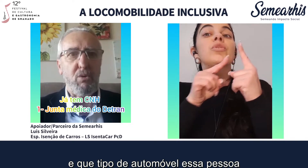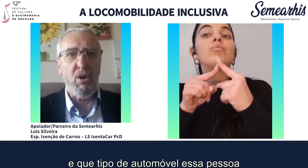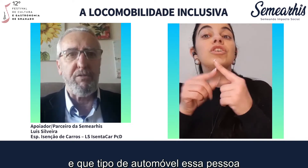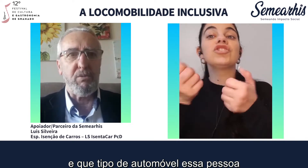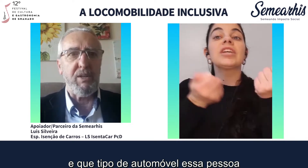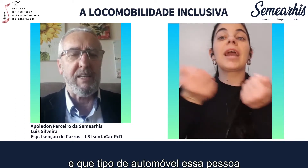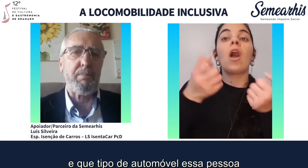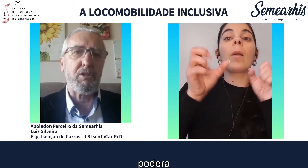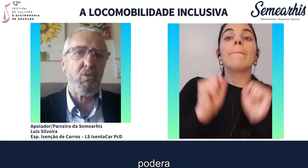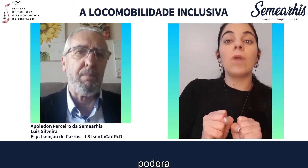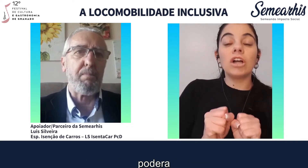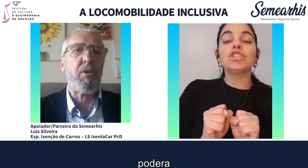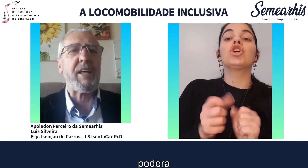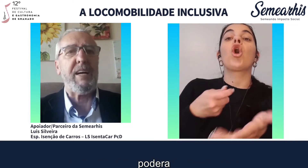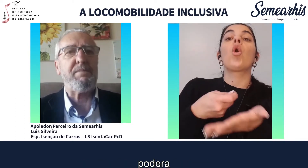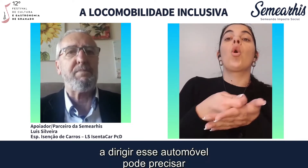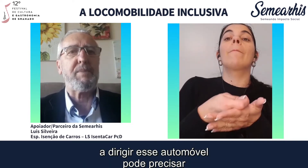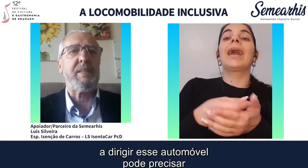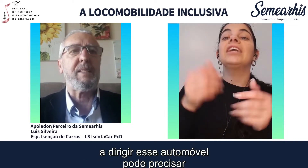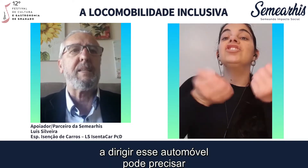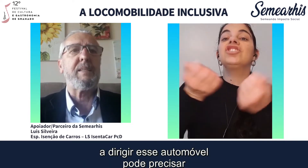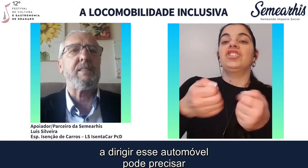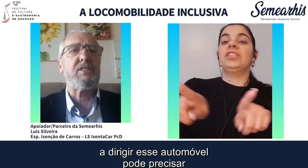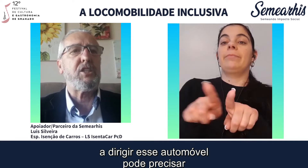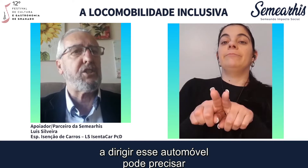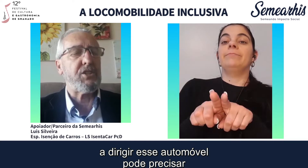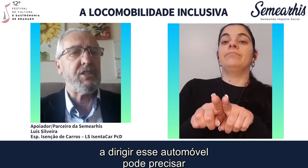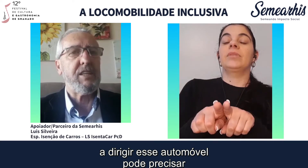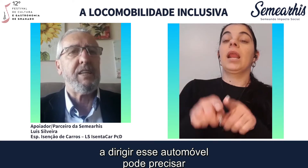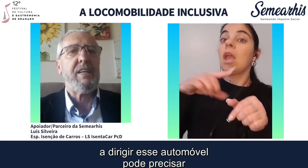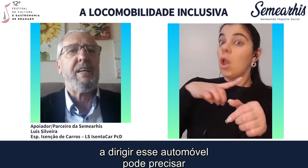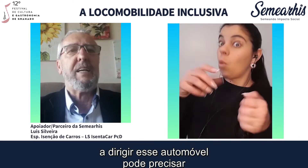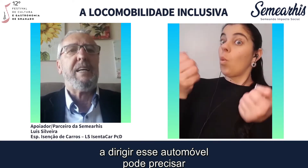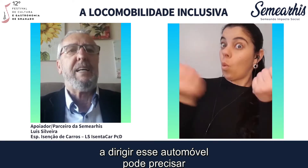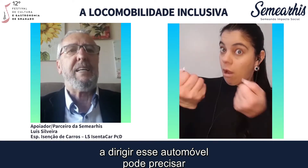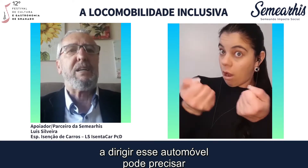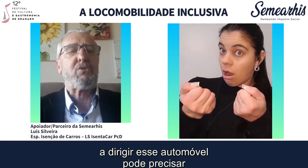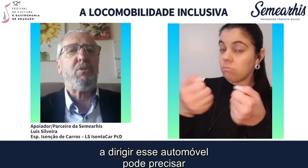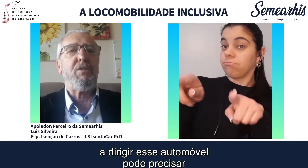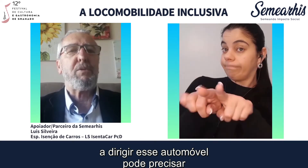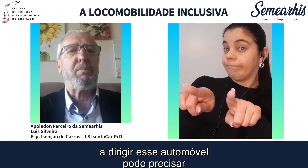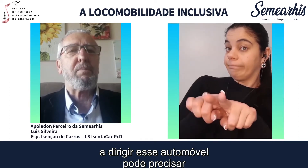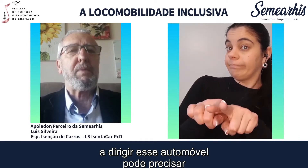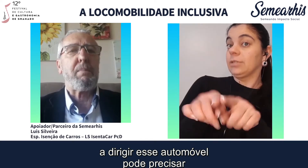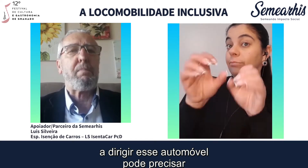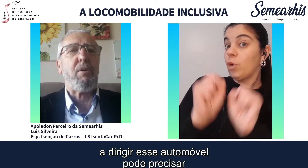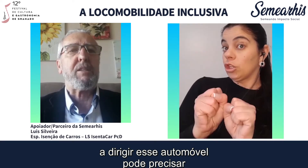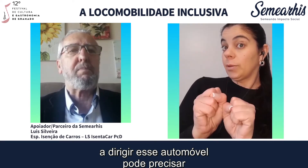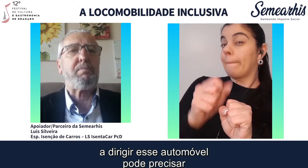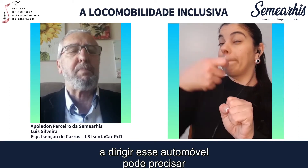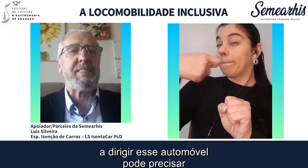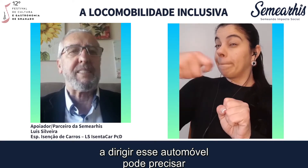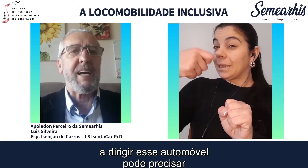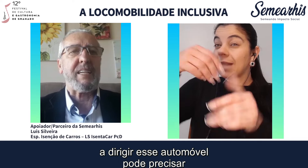de automóvel essa pessoa poderá dirigir. Esse automóvel